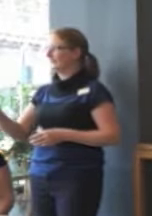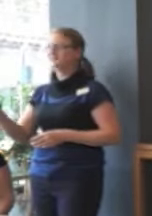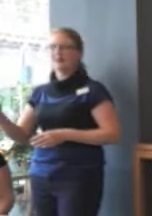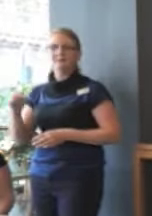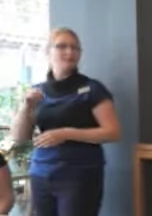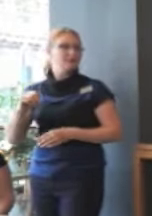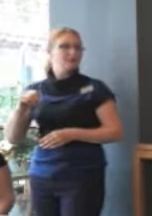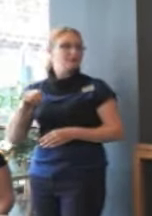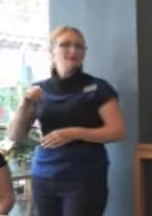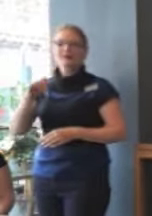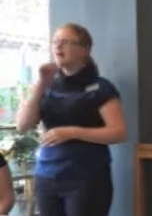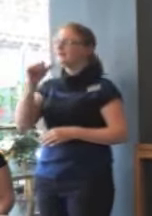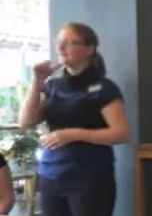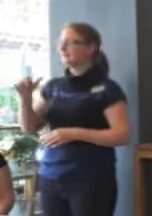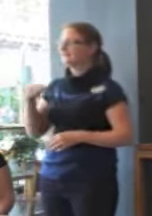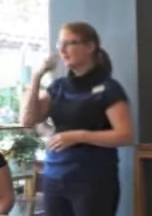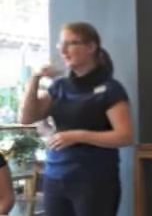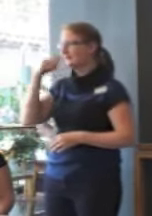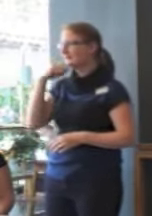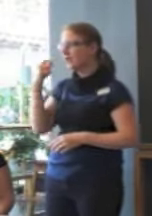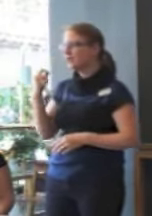Anders Johansson.